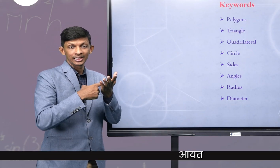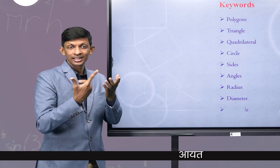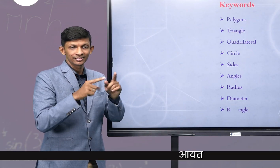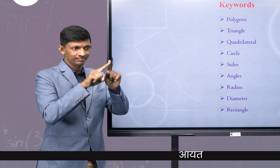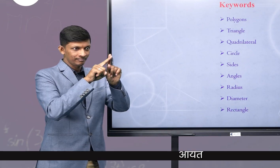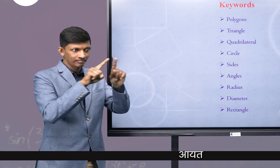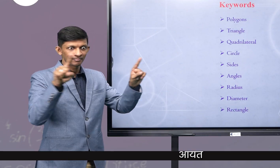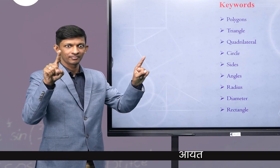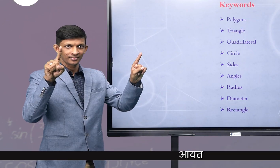आयत,